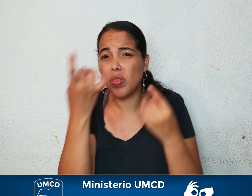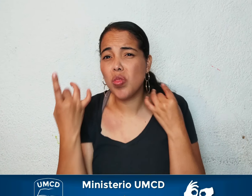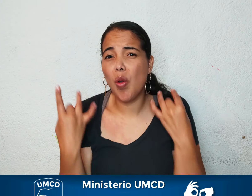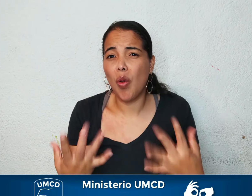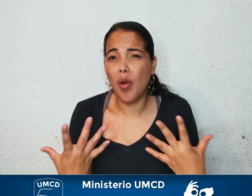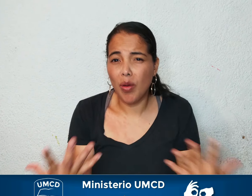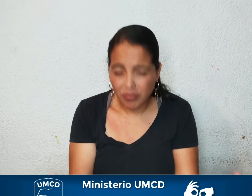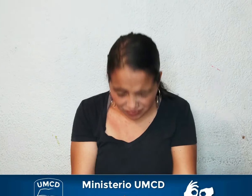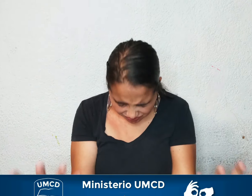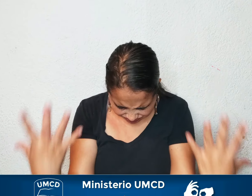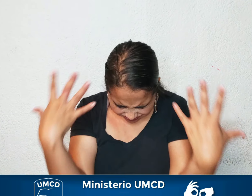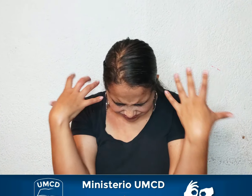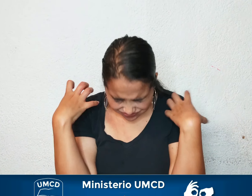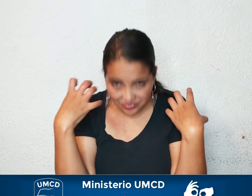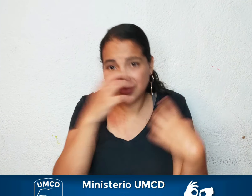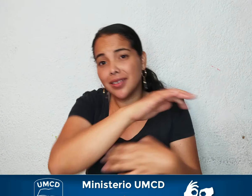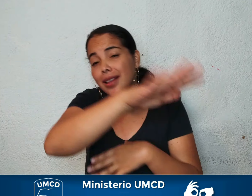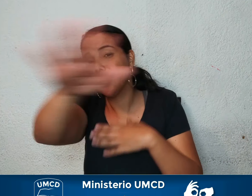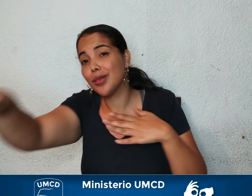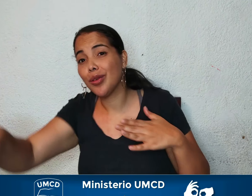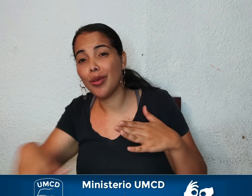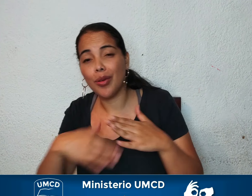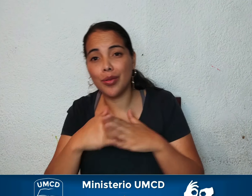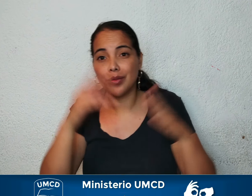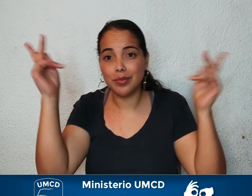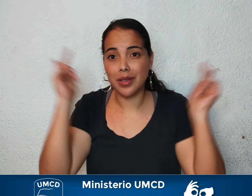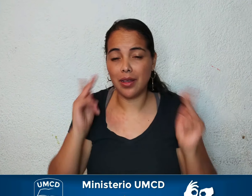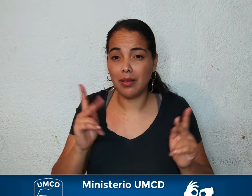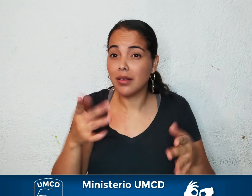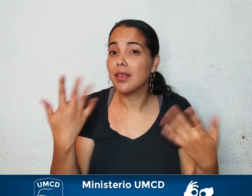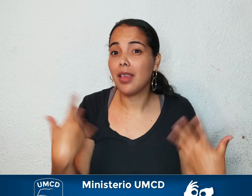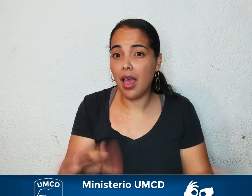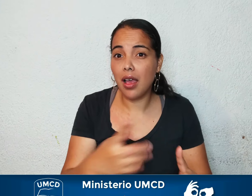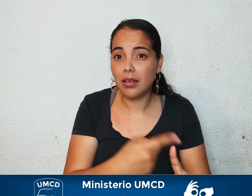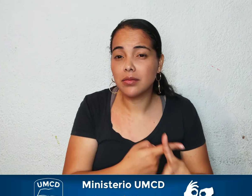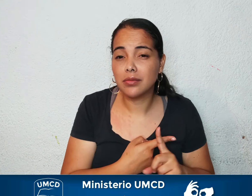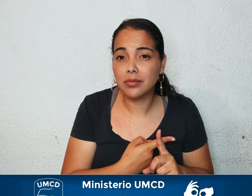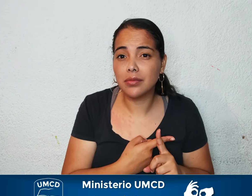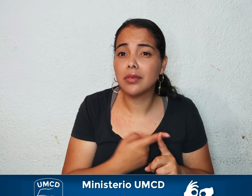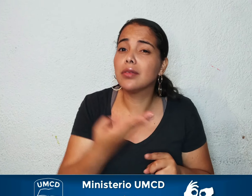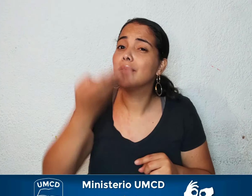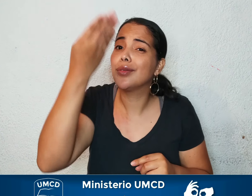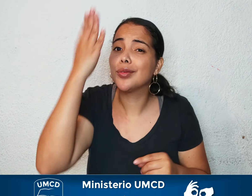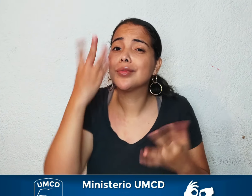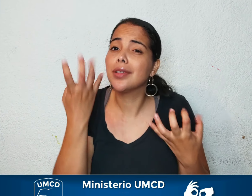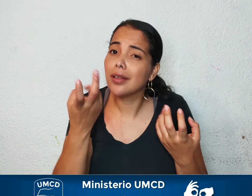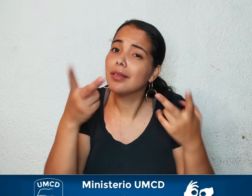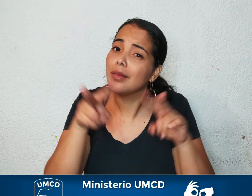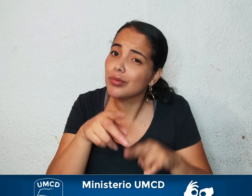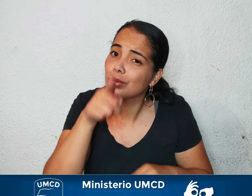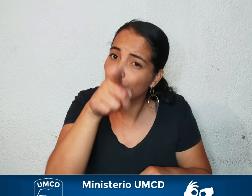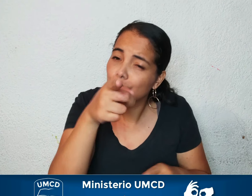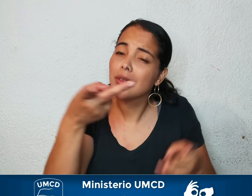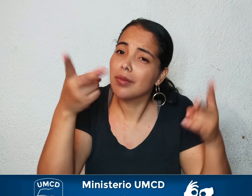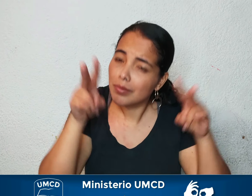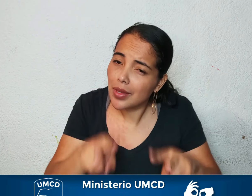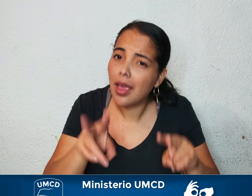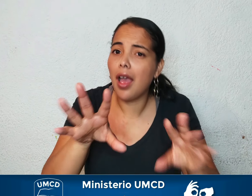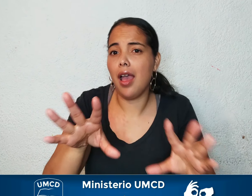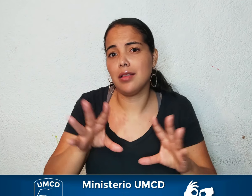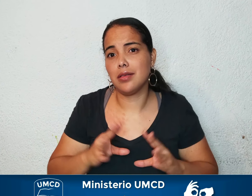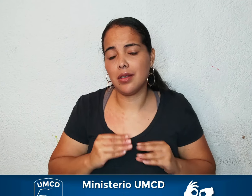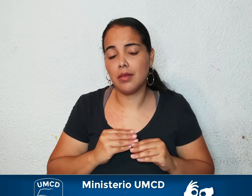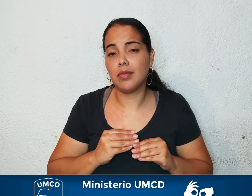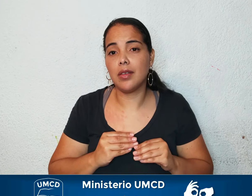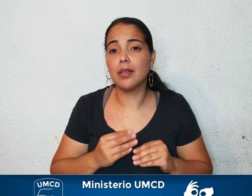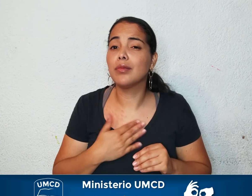sangre para el perdón y la salvación de su vida. El Señor quiere que usted también sea partícipe.